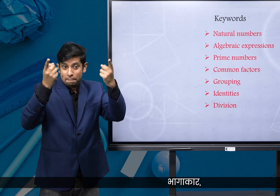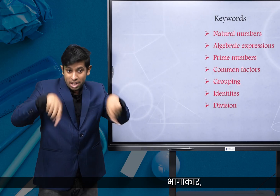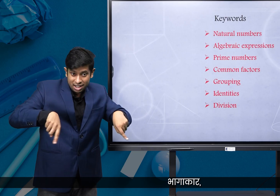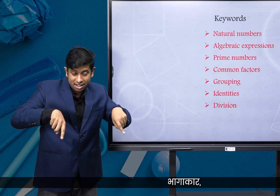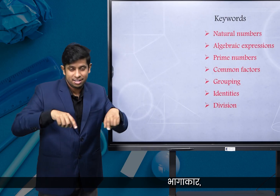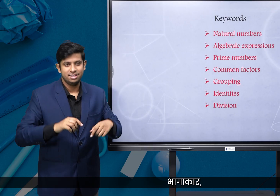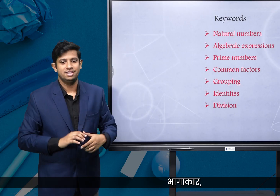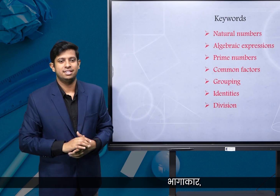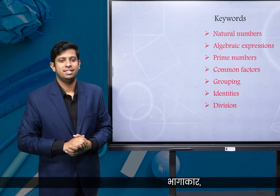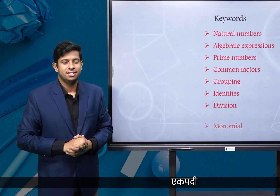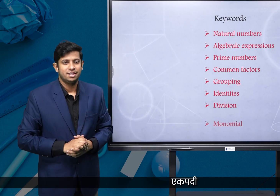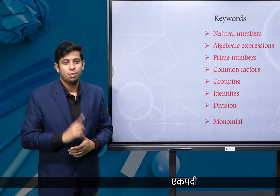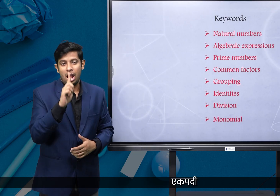भागाकार, एकपदी,